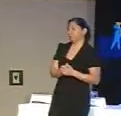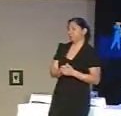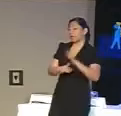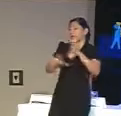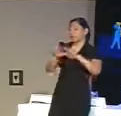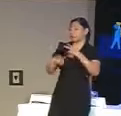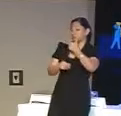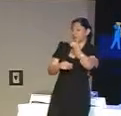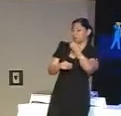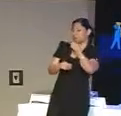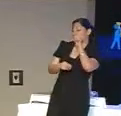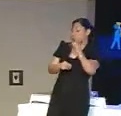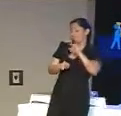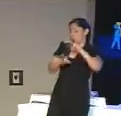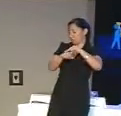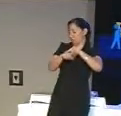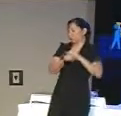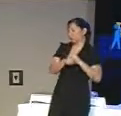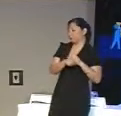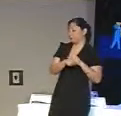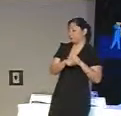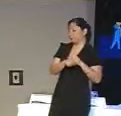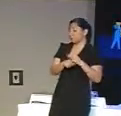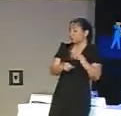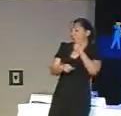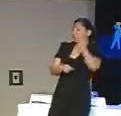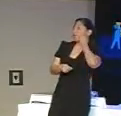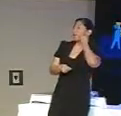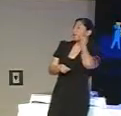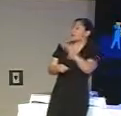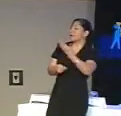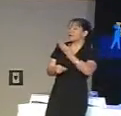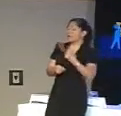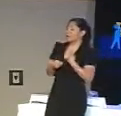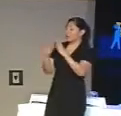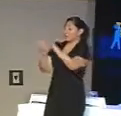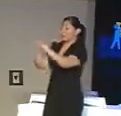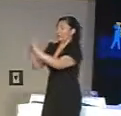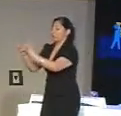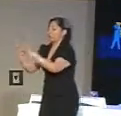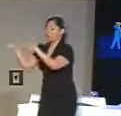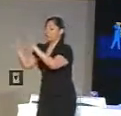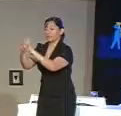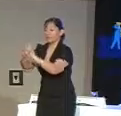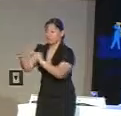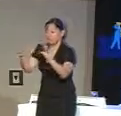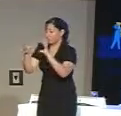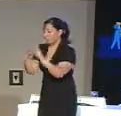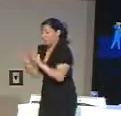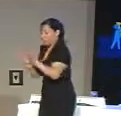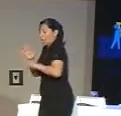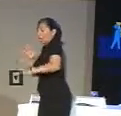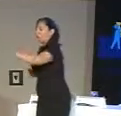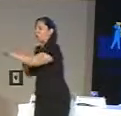están dispuestos a emprender su tarea de educadores comunitarios?